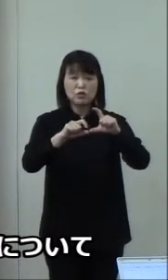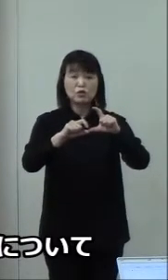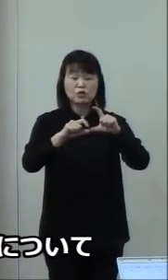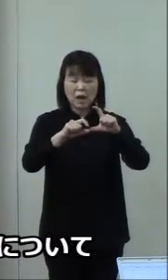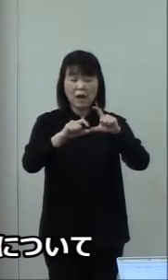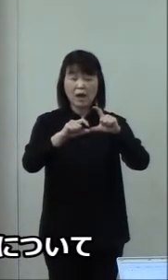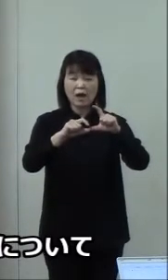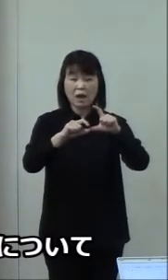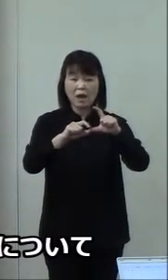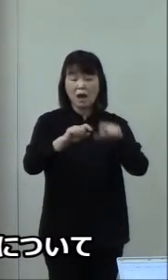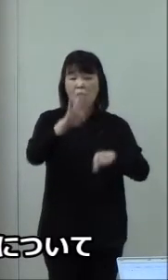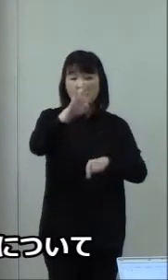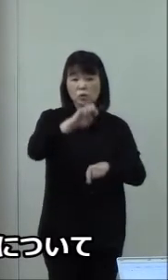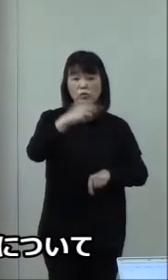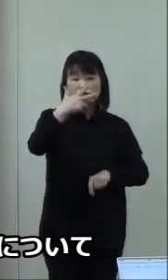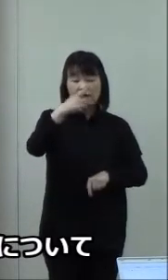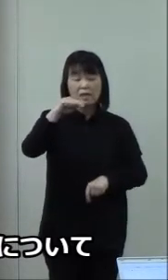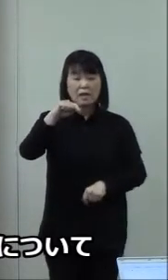して